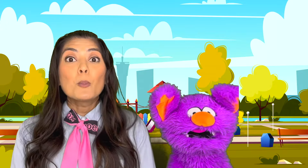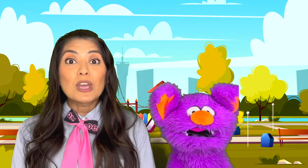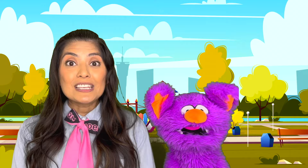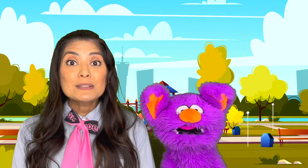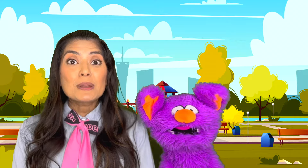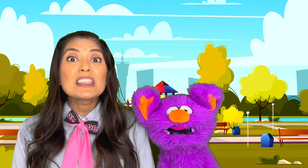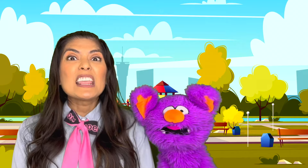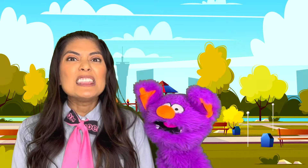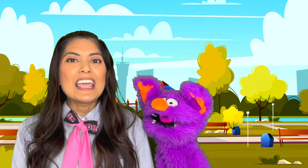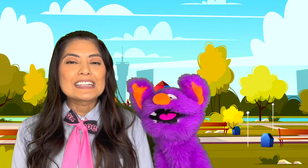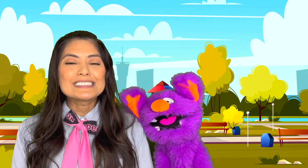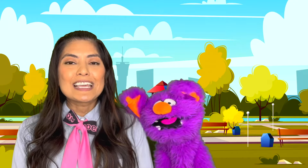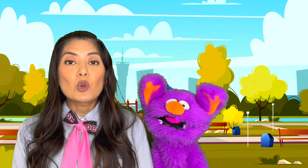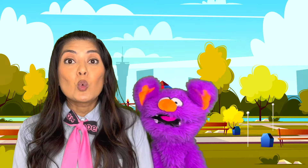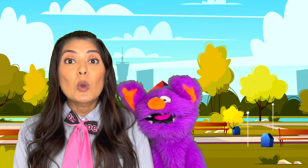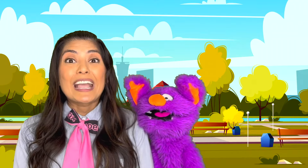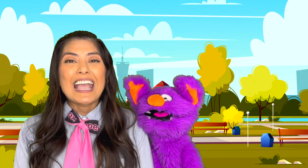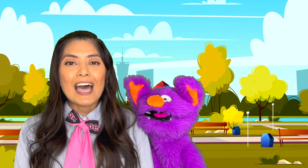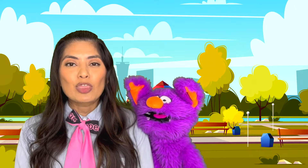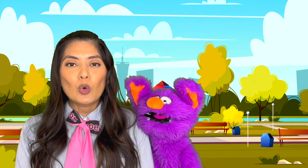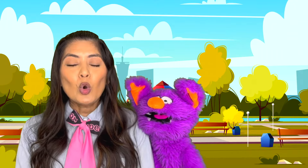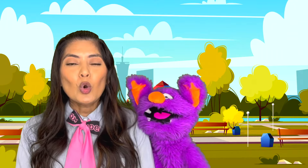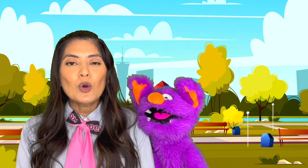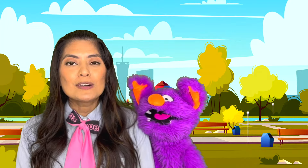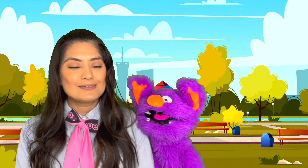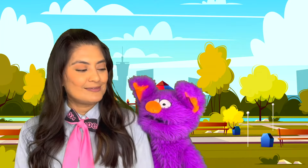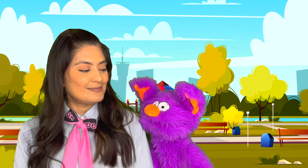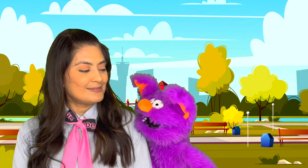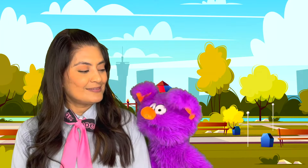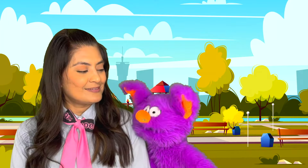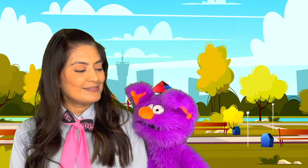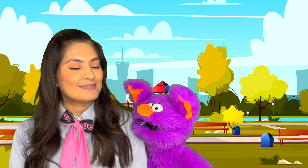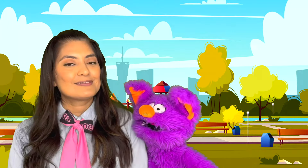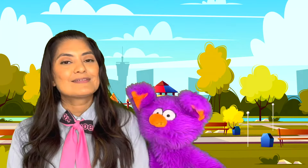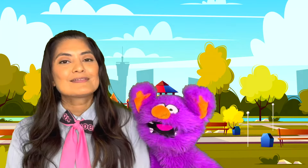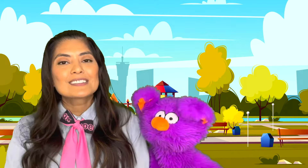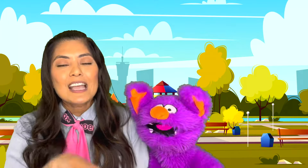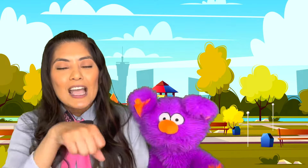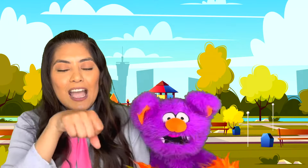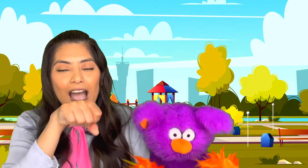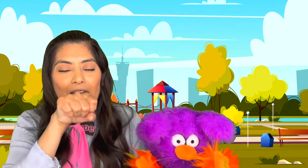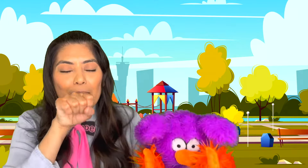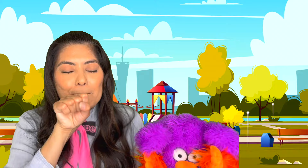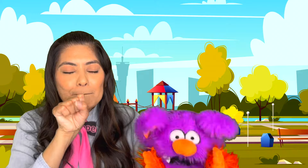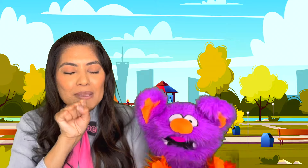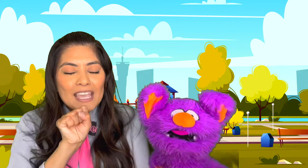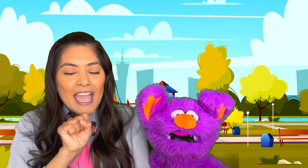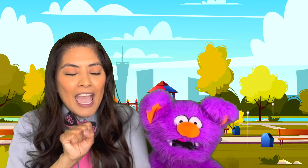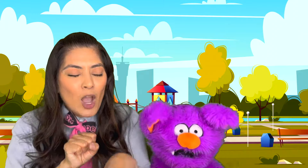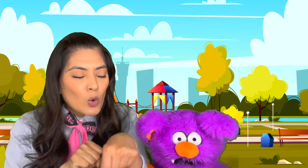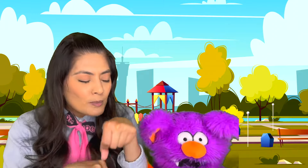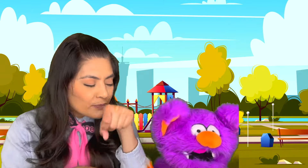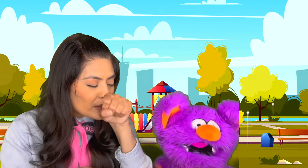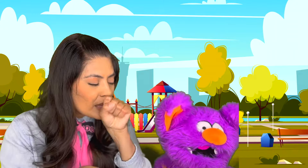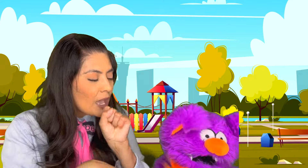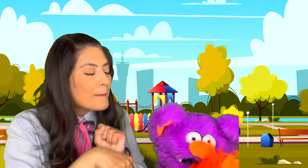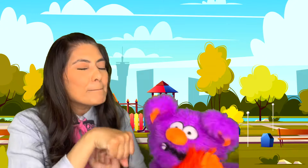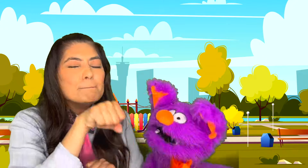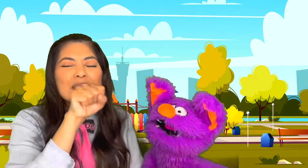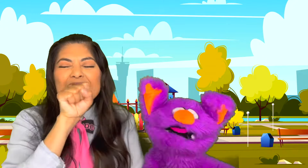¿Puedes pretender ser un gato? Pretender gato. Miau.